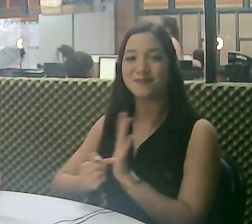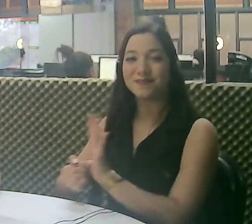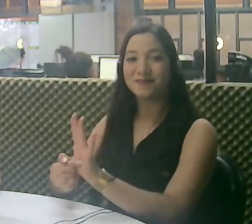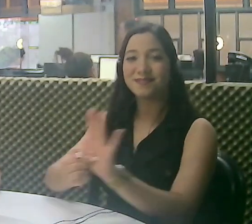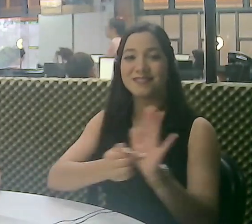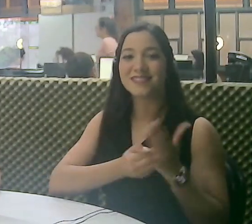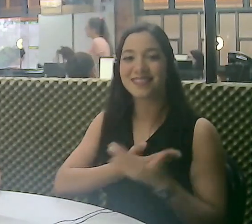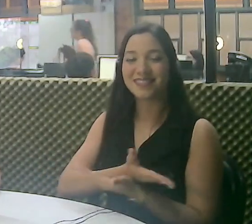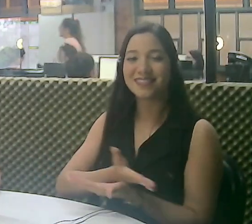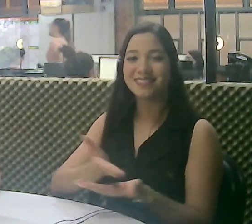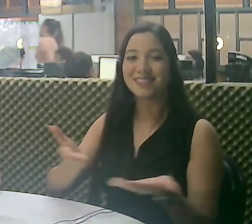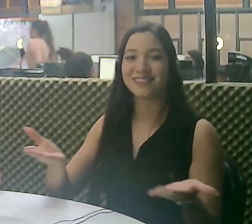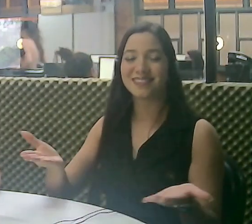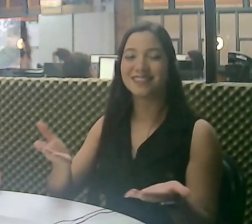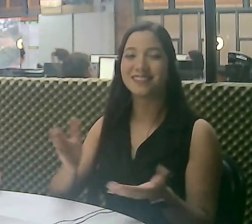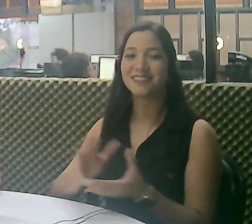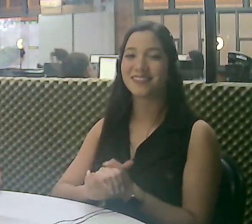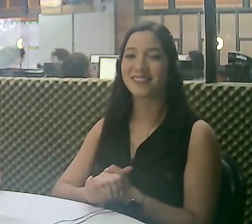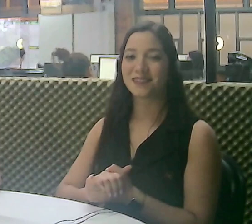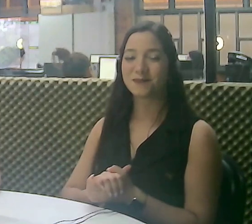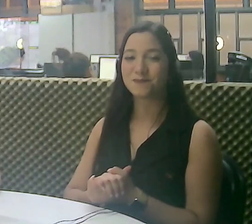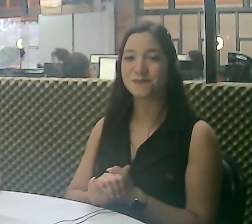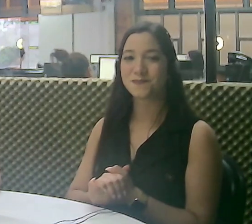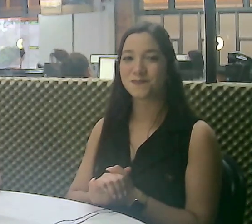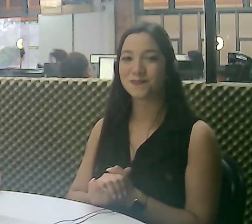Uberlândia no ar pra você.